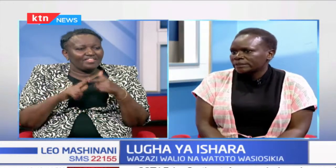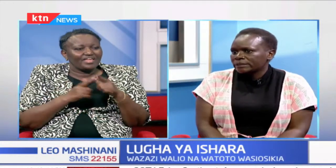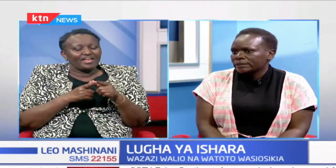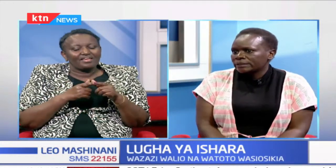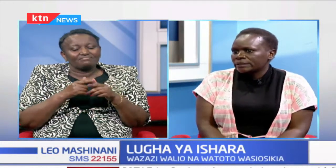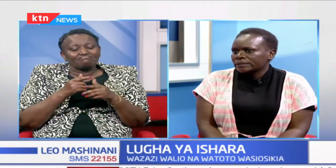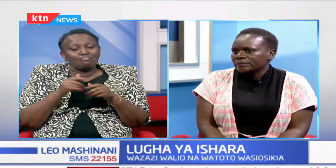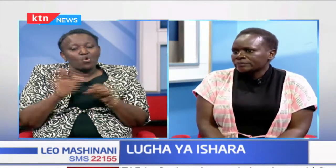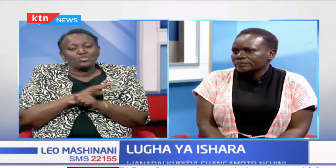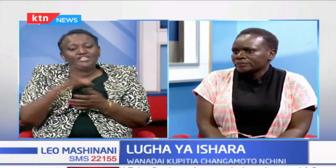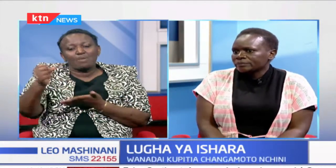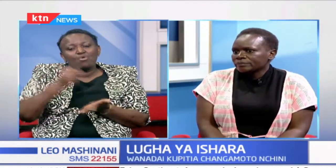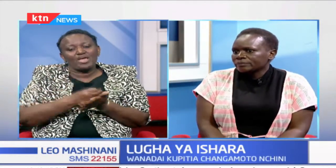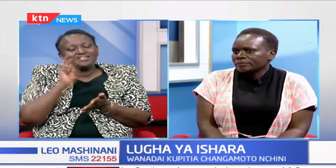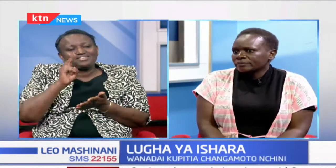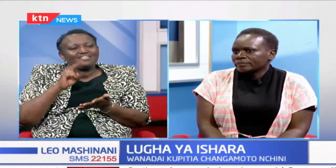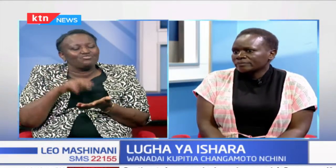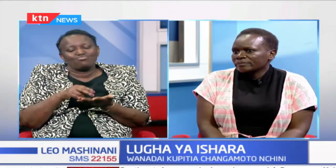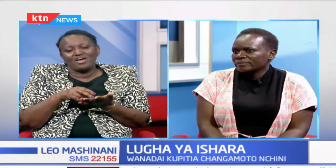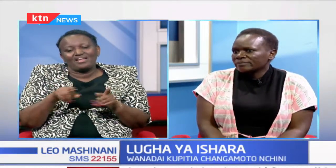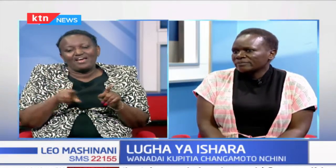mawili.